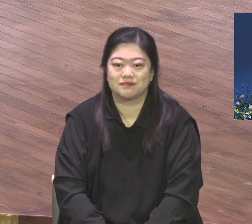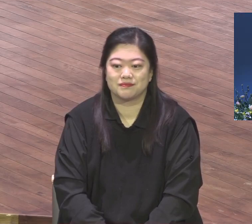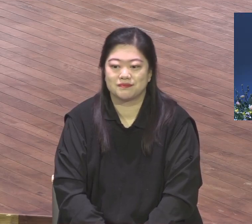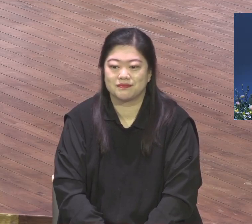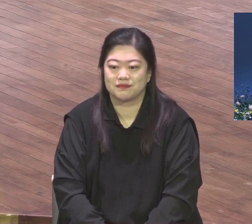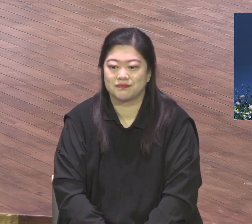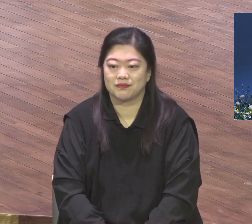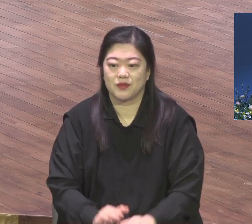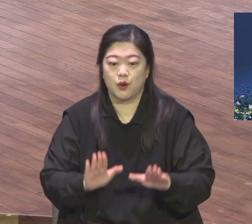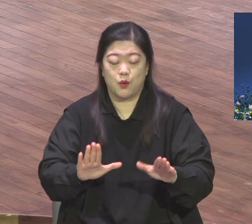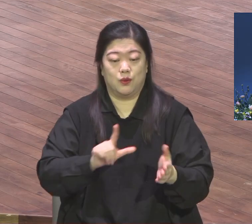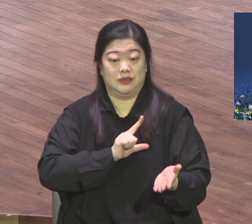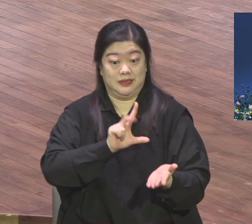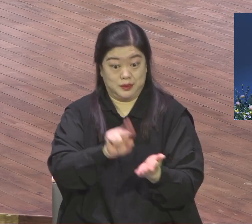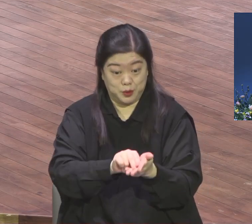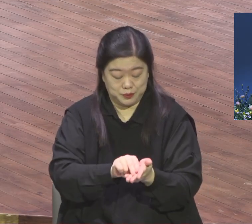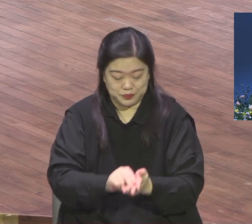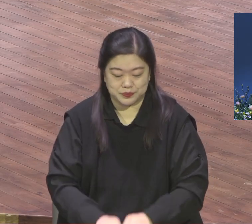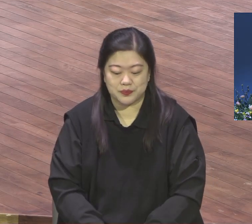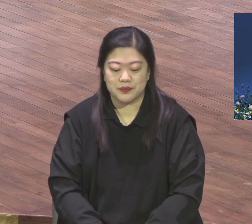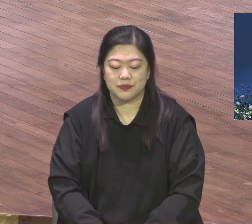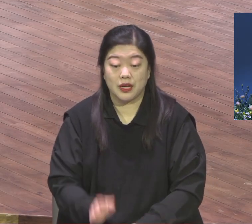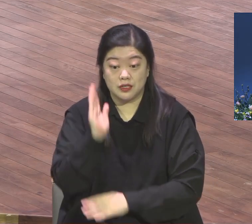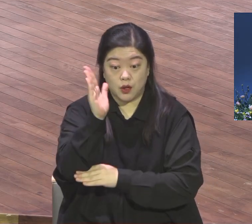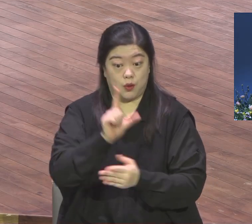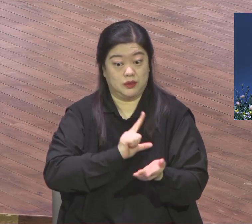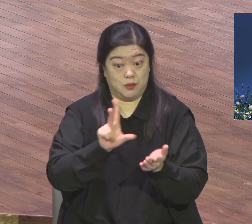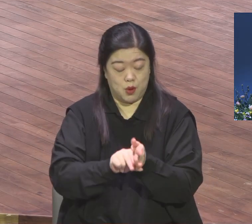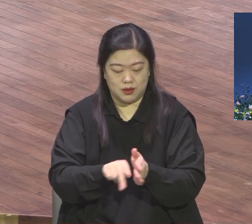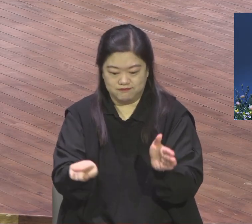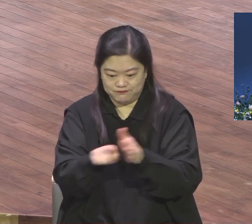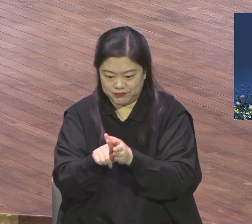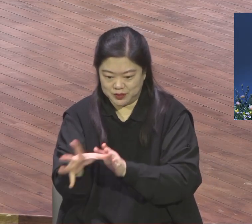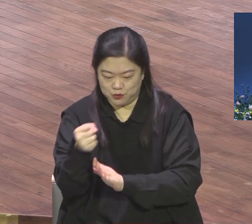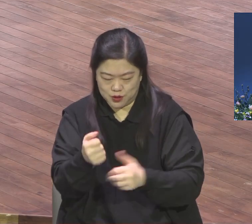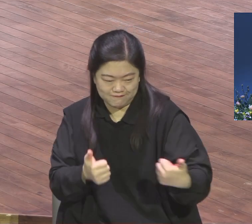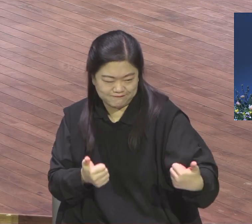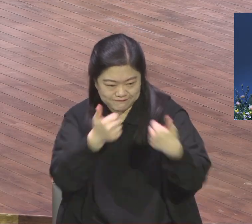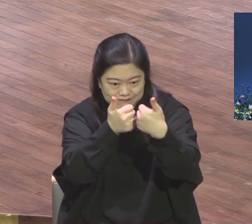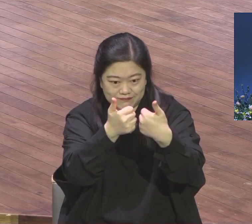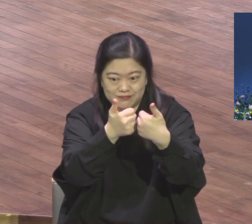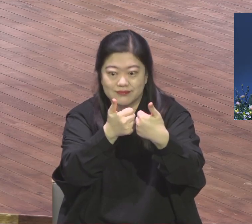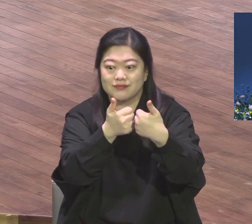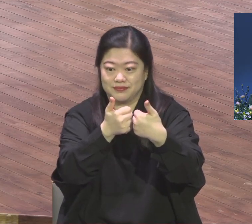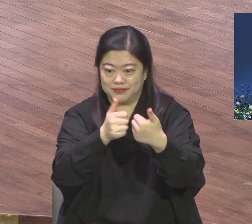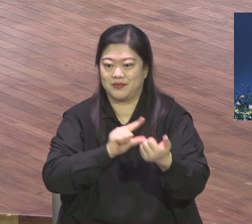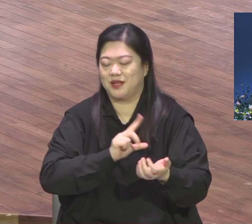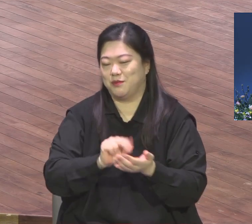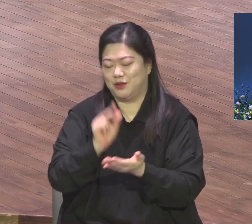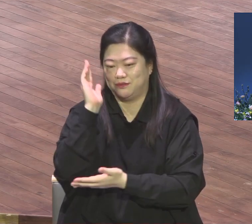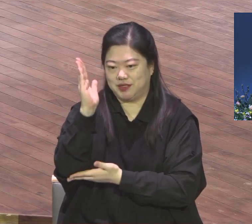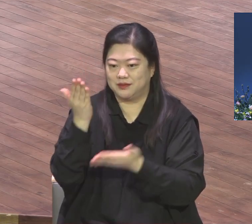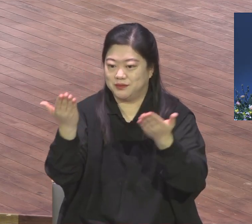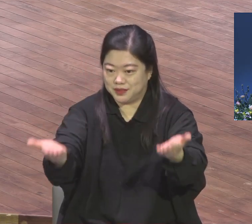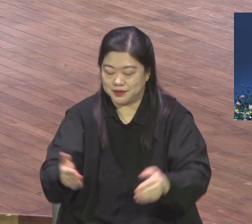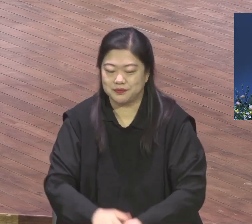정면 돌파하는 믿음이라는 제목으로 말씀을 드립니다. 우리가 인생을 살아가는 여정이